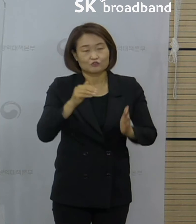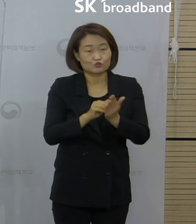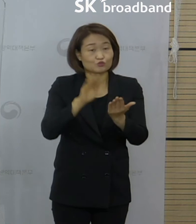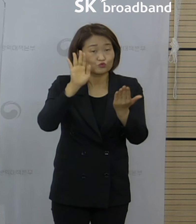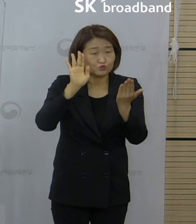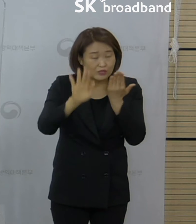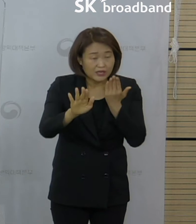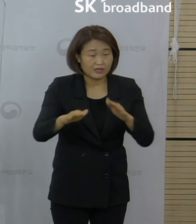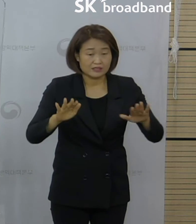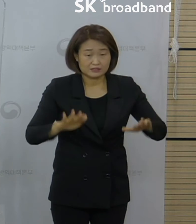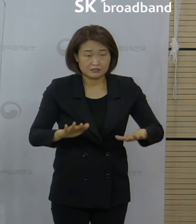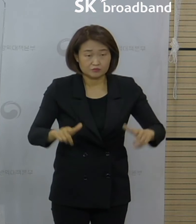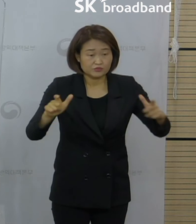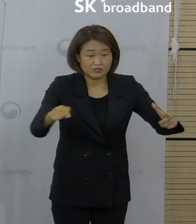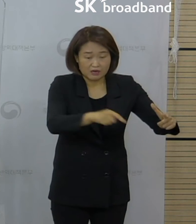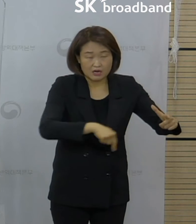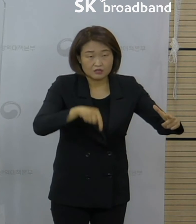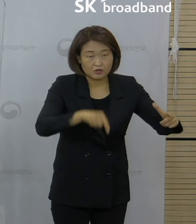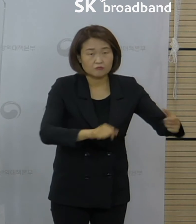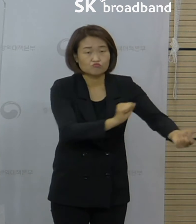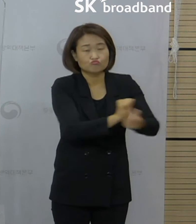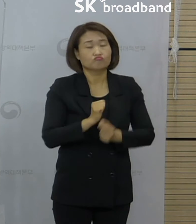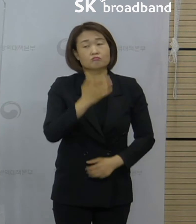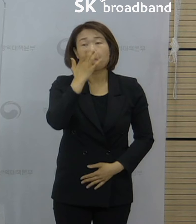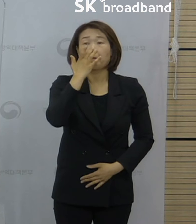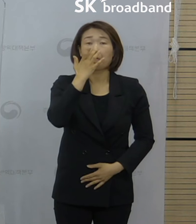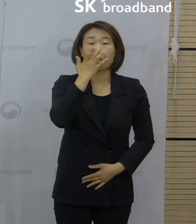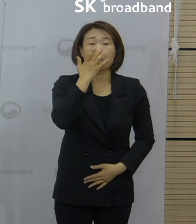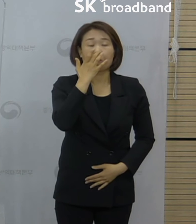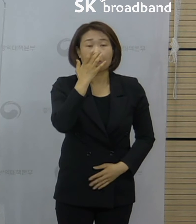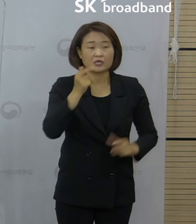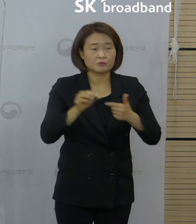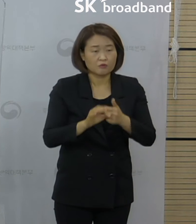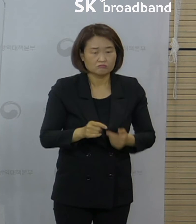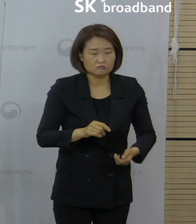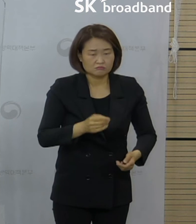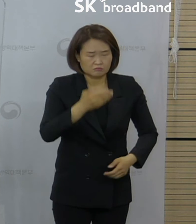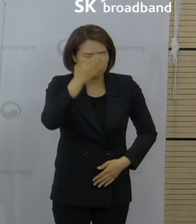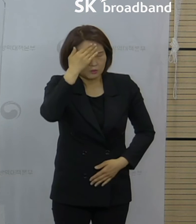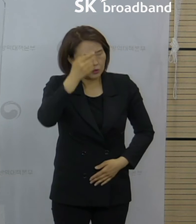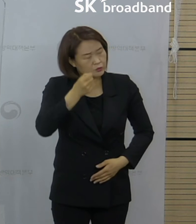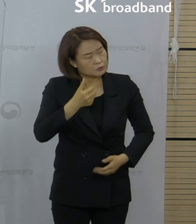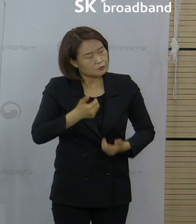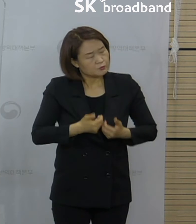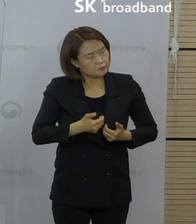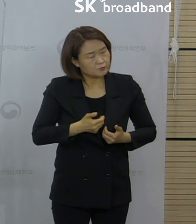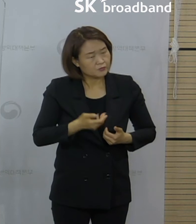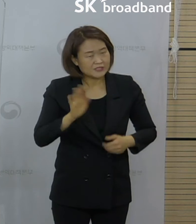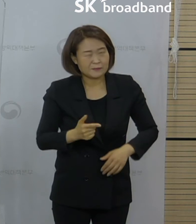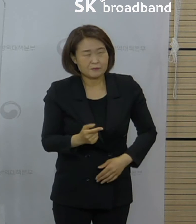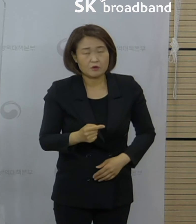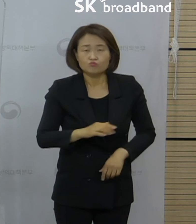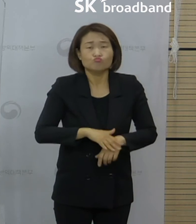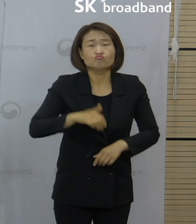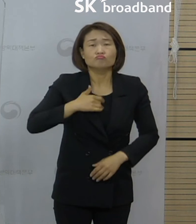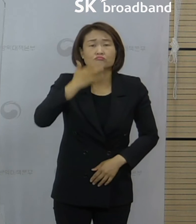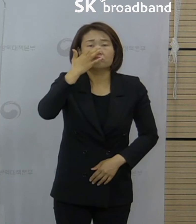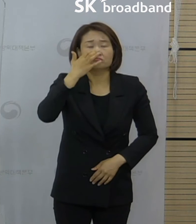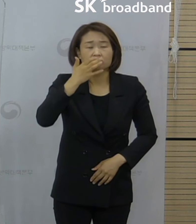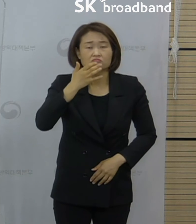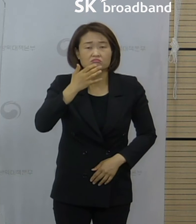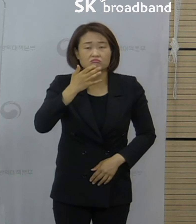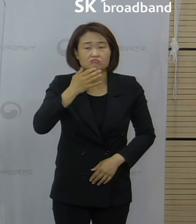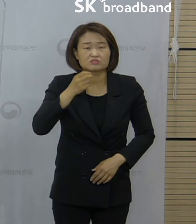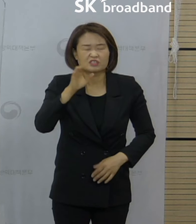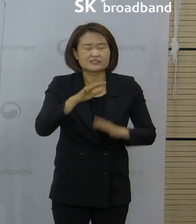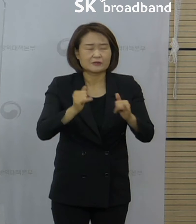숨어 있거나 또는 무증상이거나 유증상이라도 초기에 환자를 찾기 위한 노력의 일환으로 내일 전문가